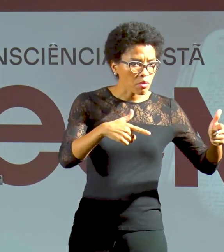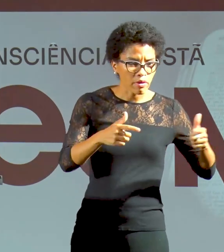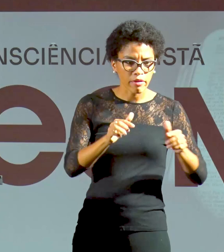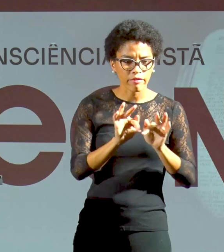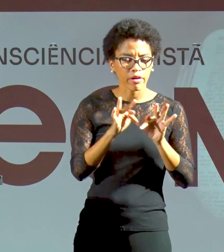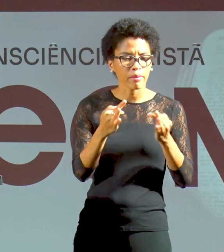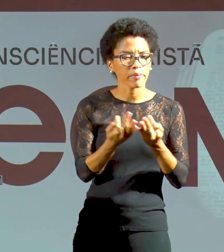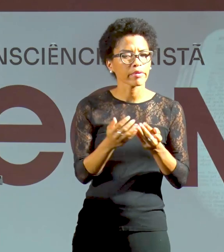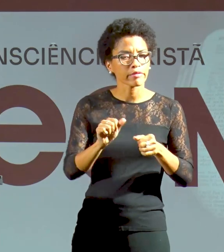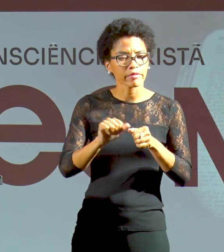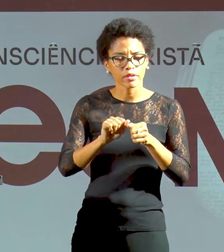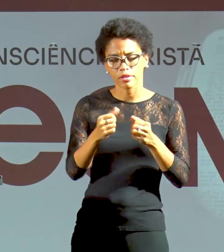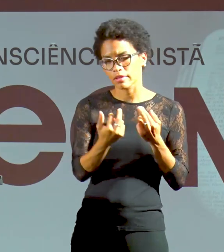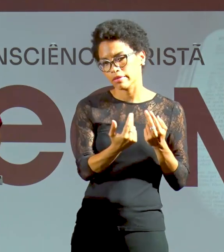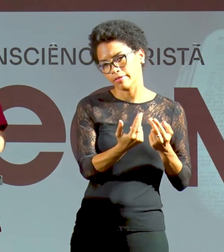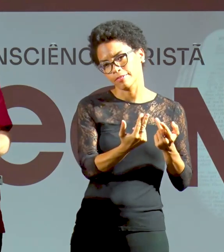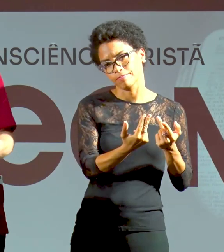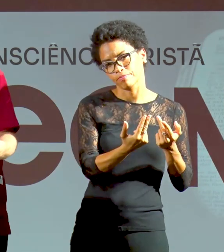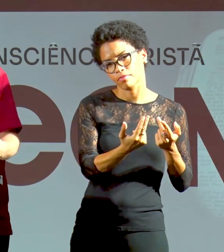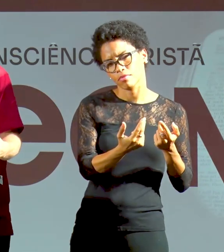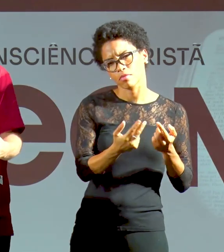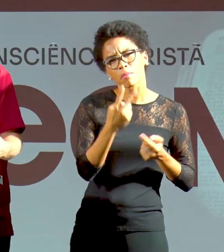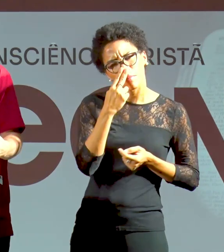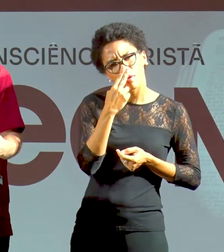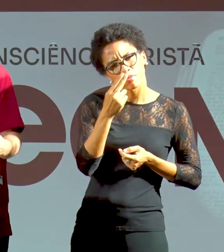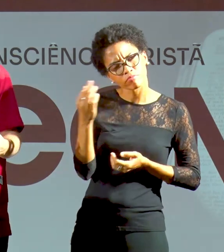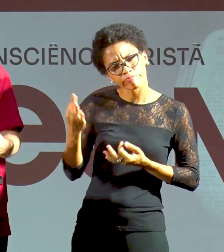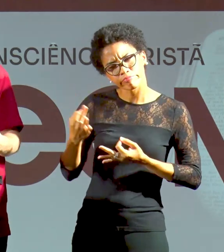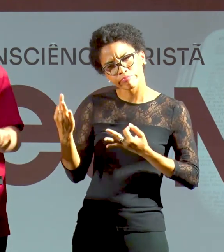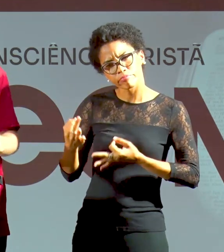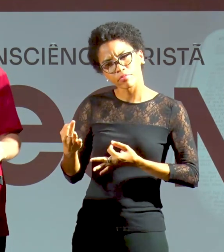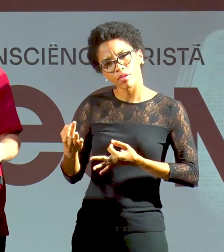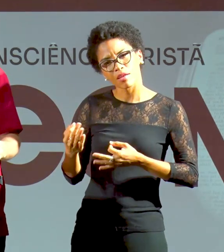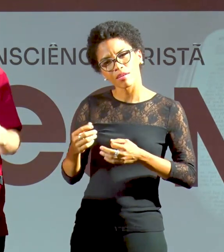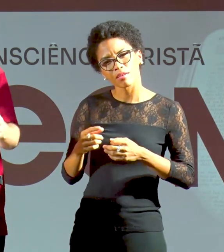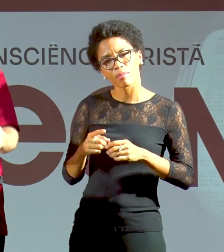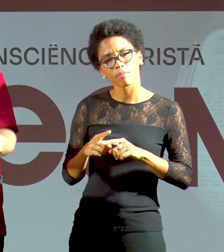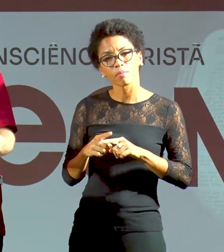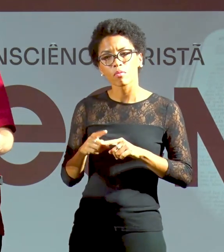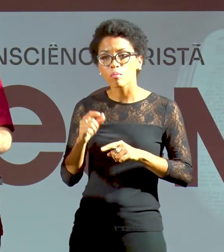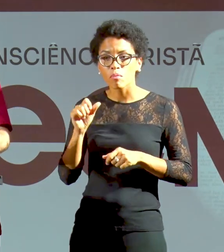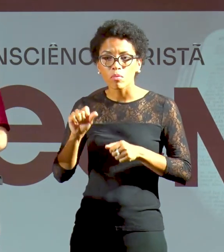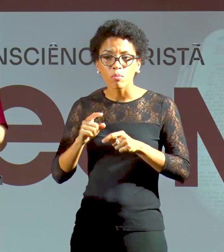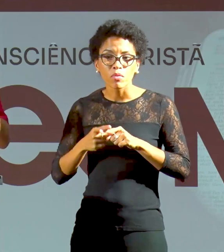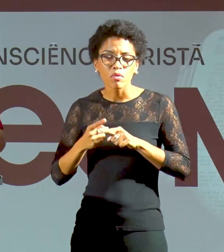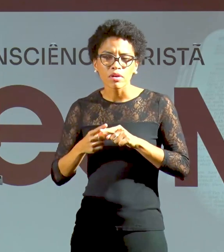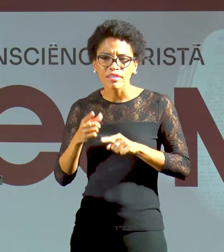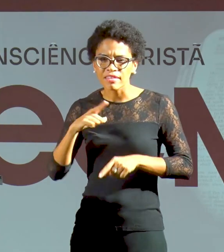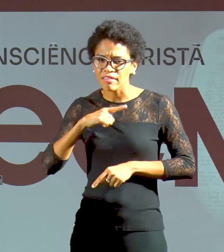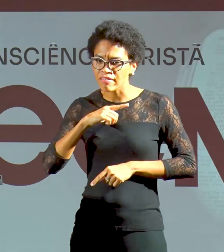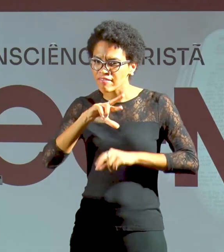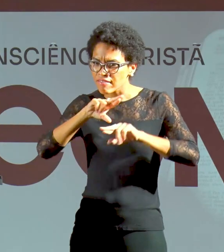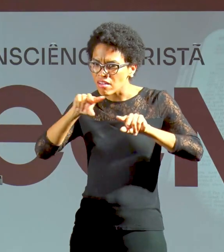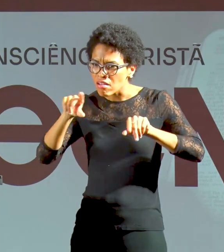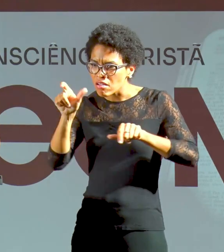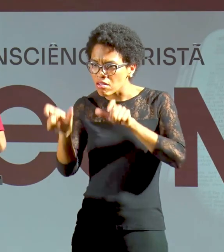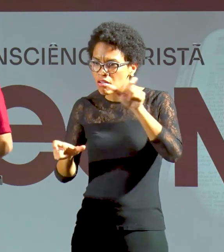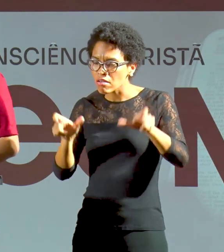parecia certo muitos estavam fazendo mas não por isso era o certo porque